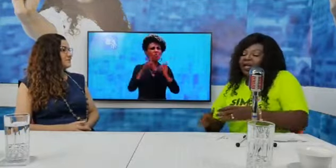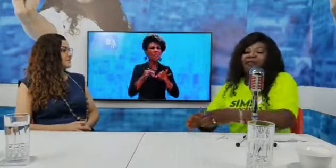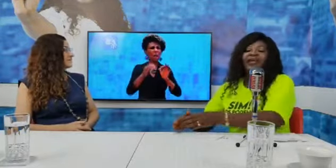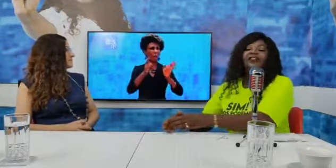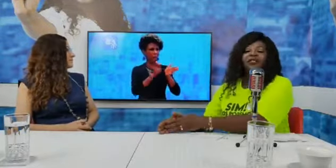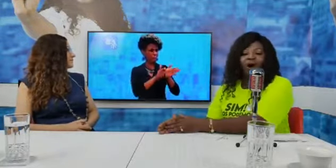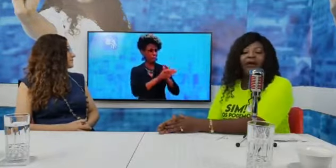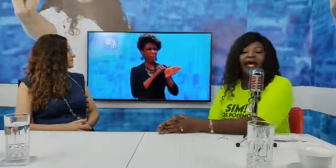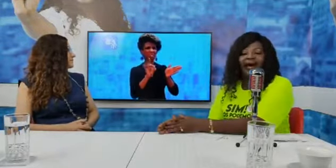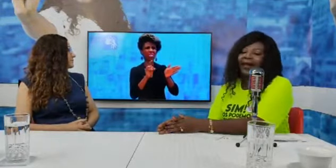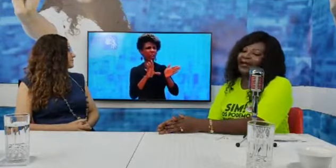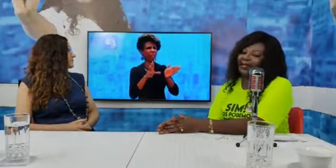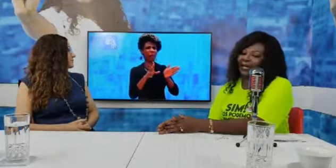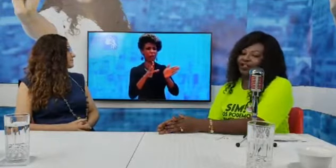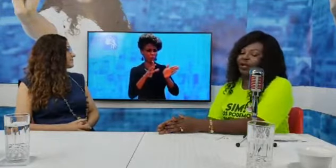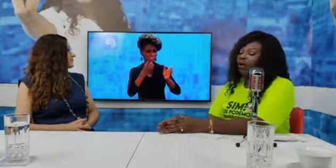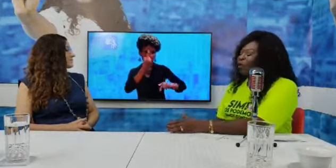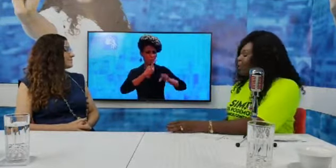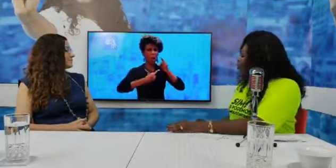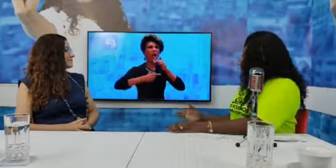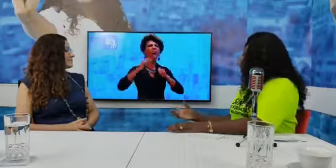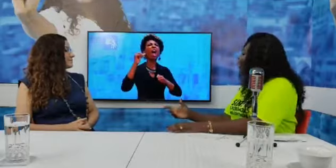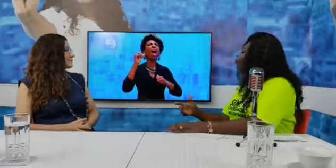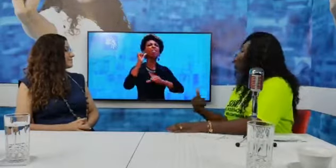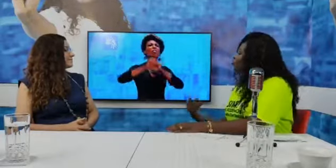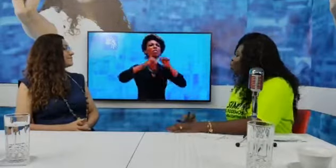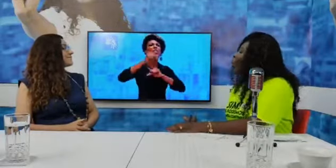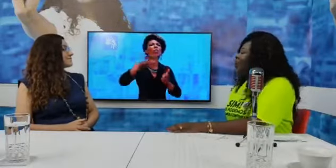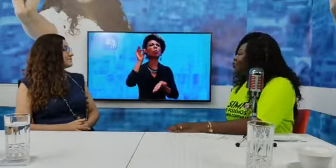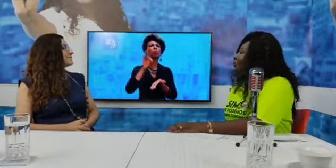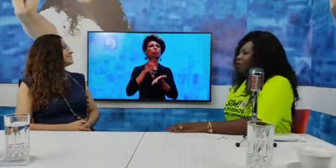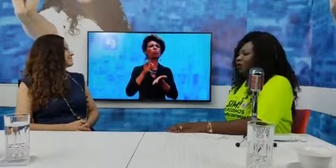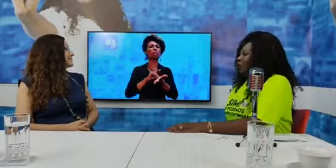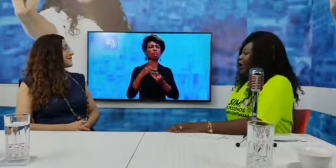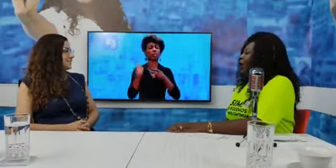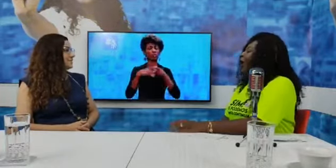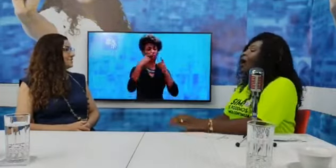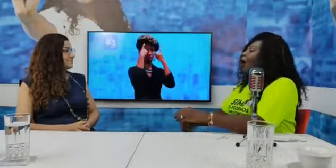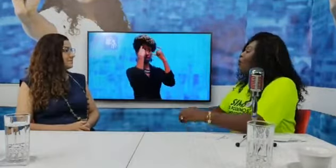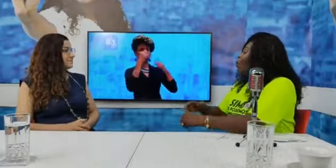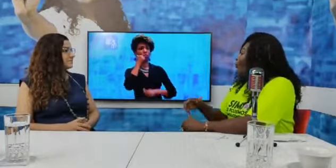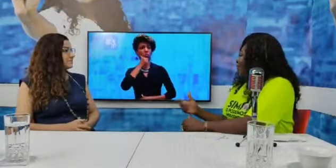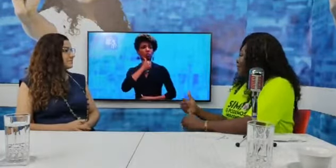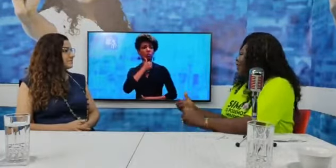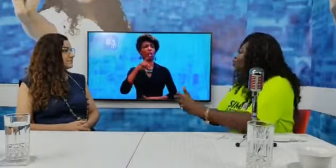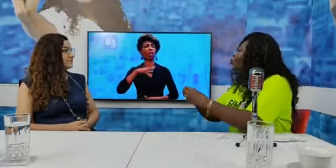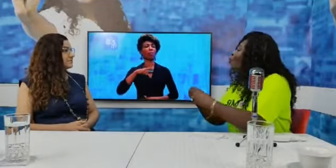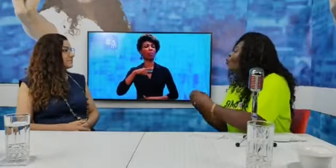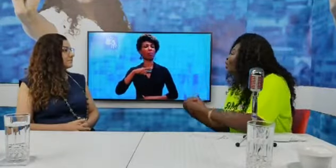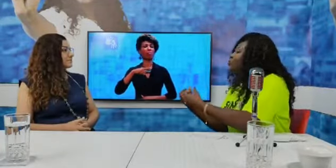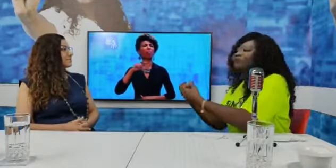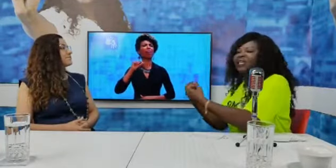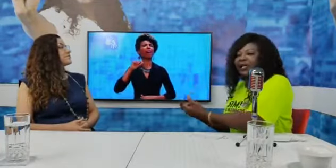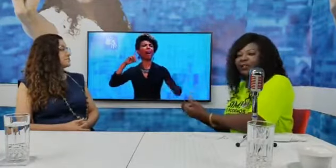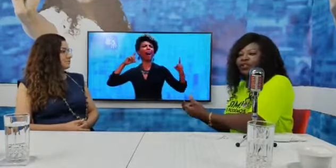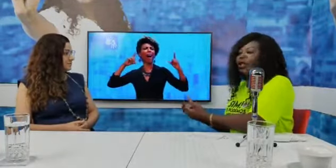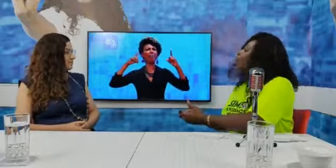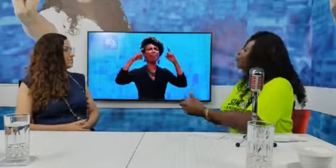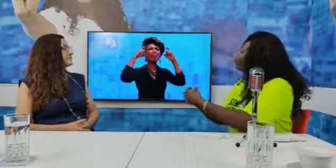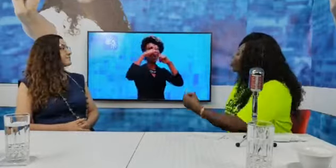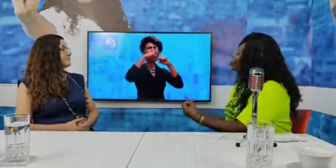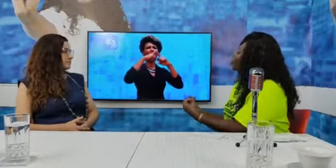papéis e venha se tornar realidade. Porque quando nós falamos de violência contra a mulher, há uma complexidade muito